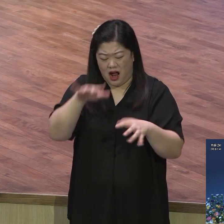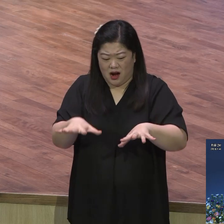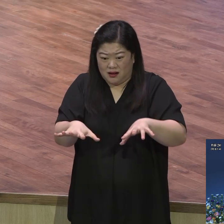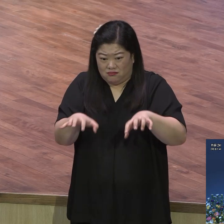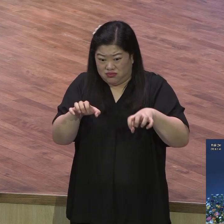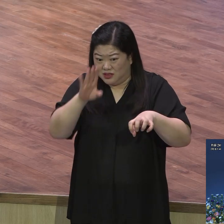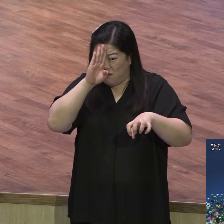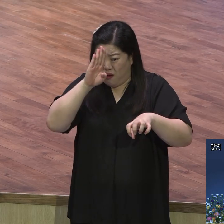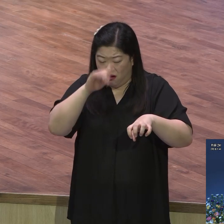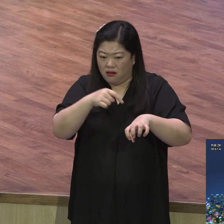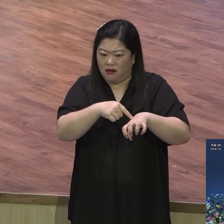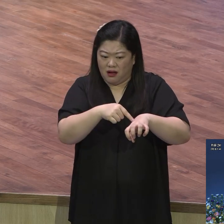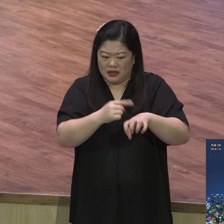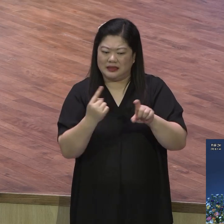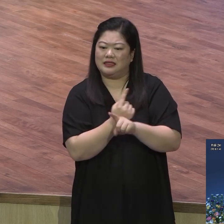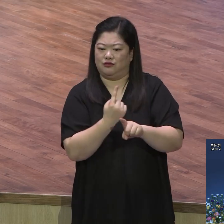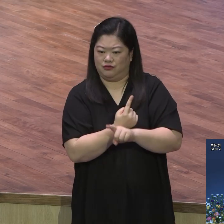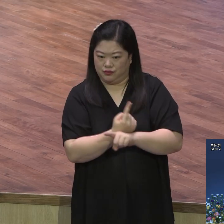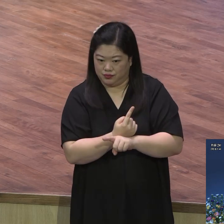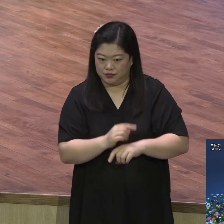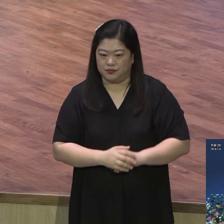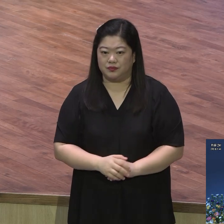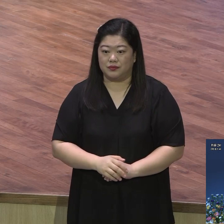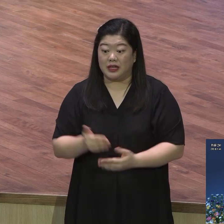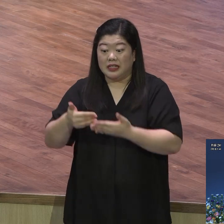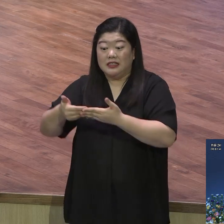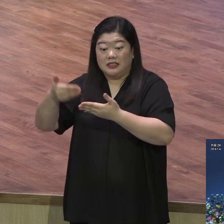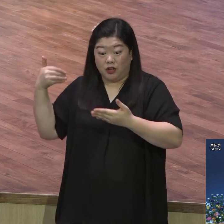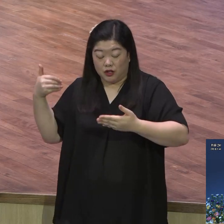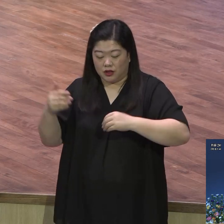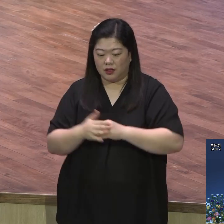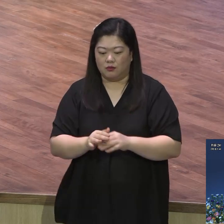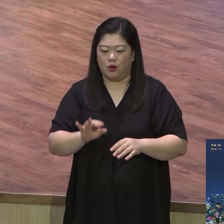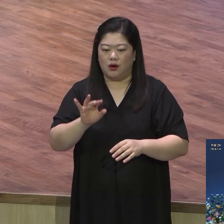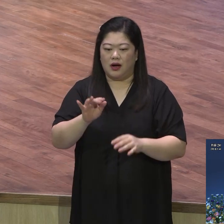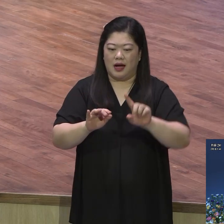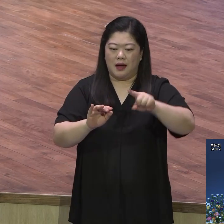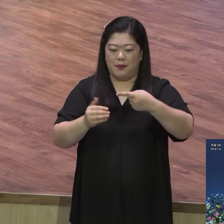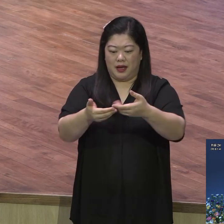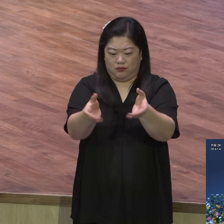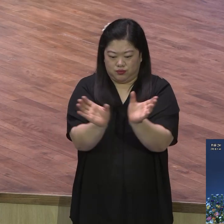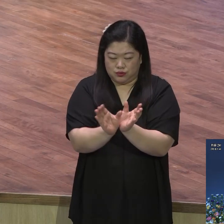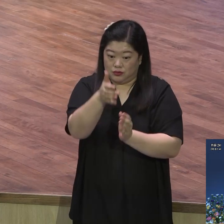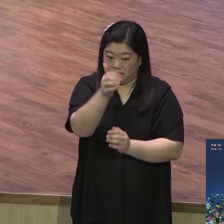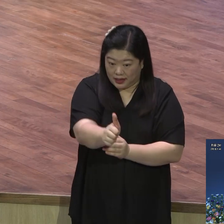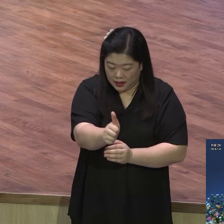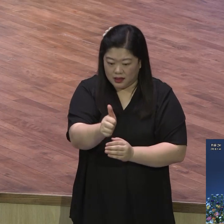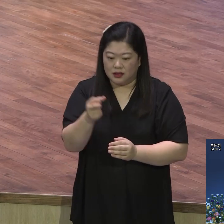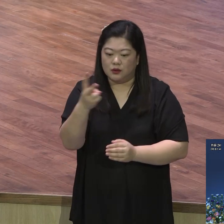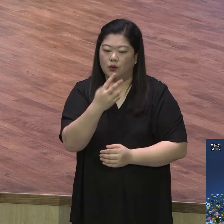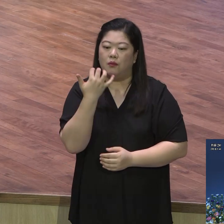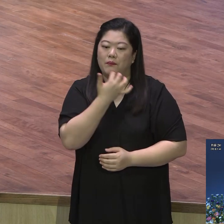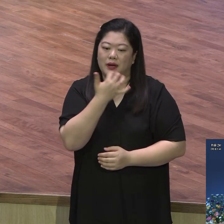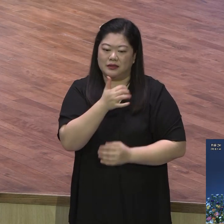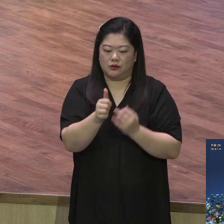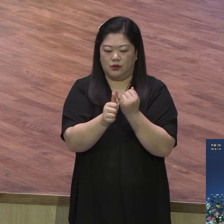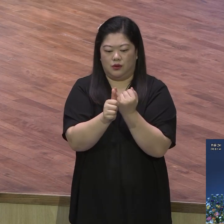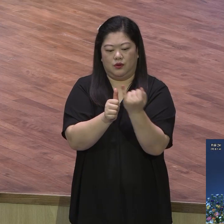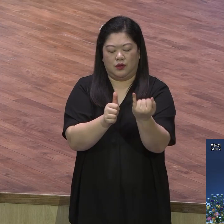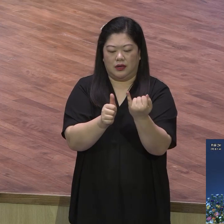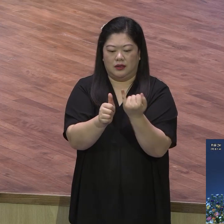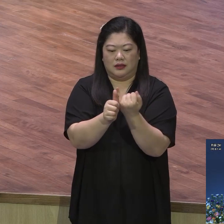이어지는 말씀을 보면요. 백부장 하인 치유하고 베드로 장모 치유하고 이 사건들이. 그리고 귀신